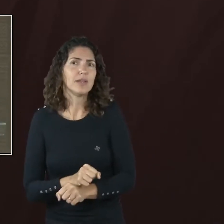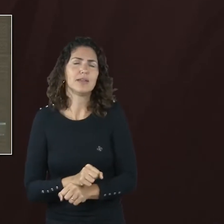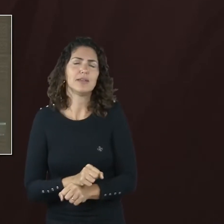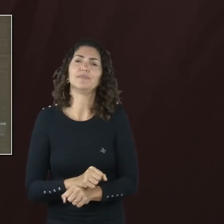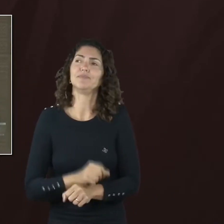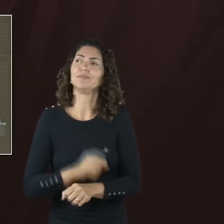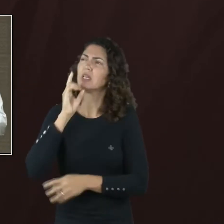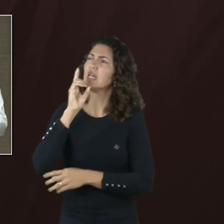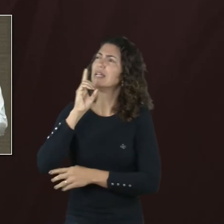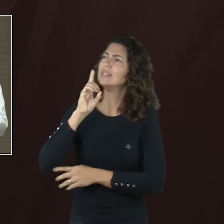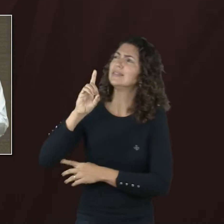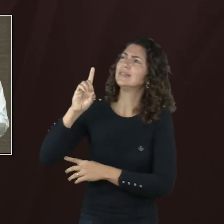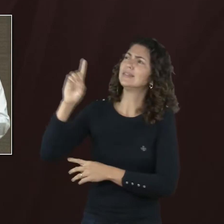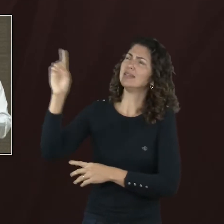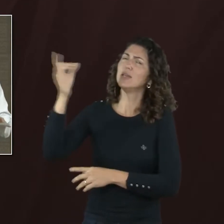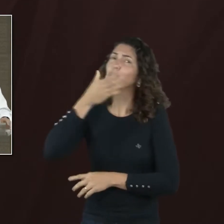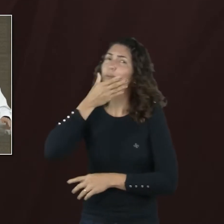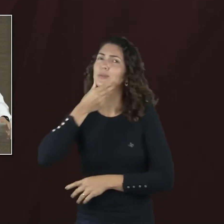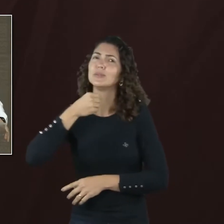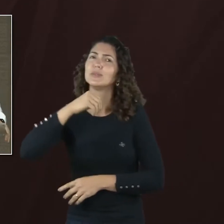Espírito.